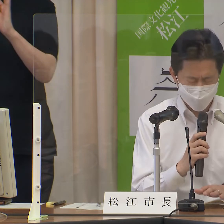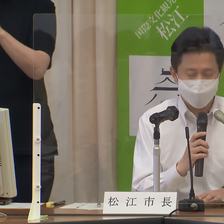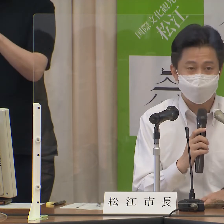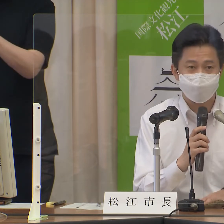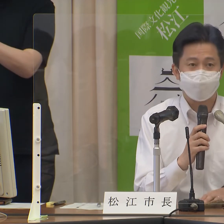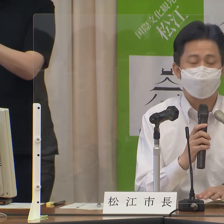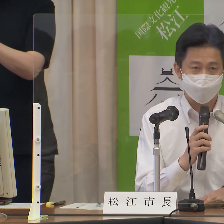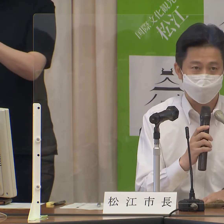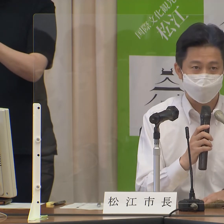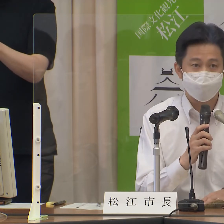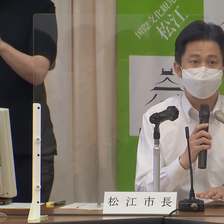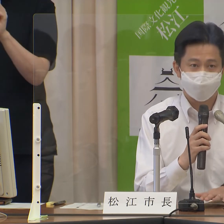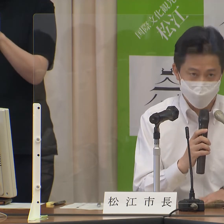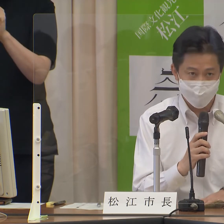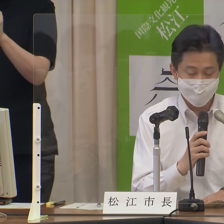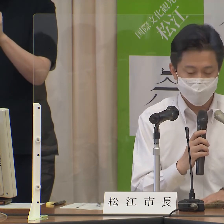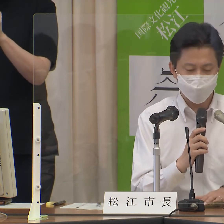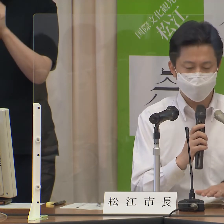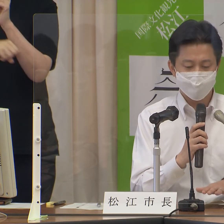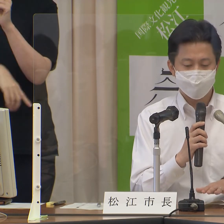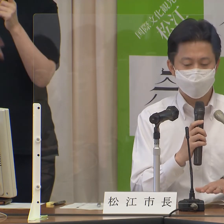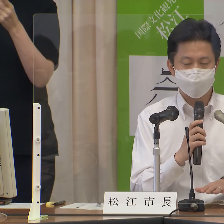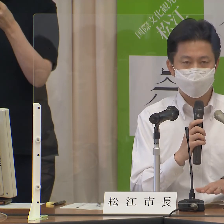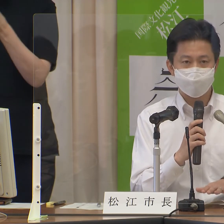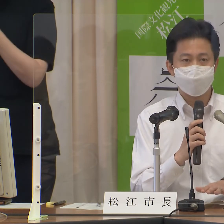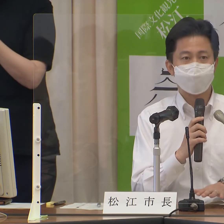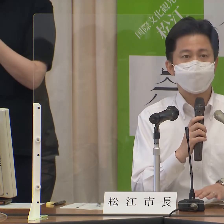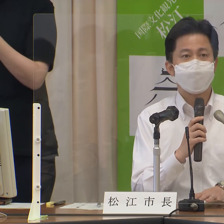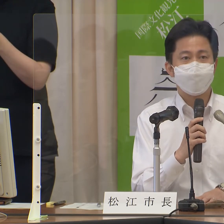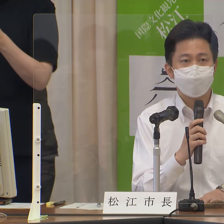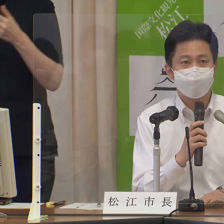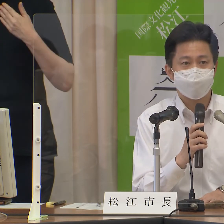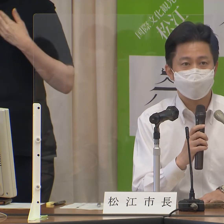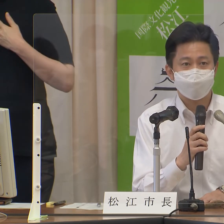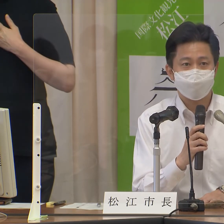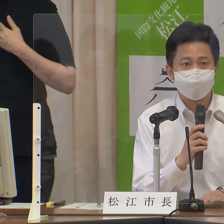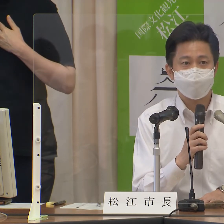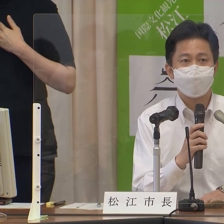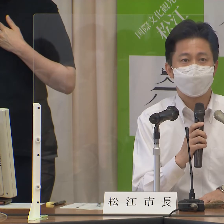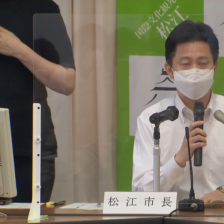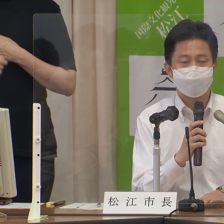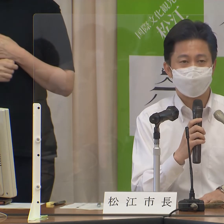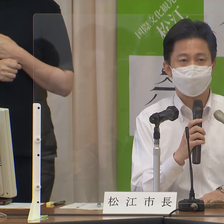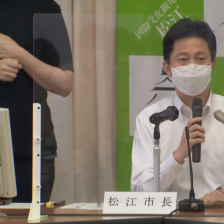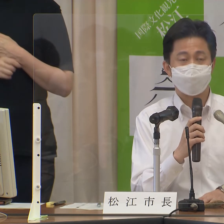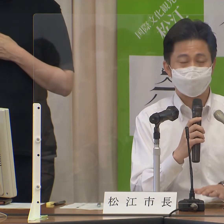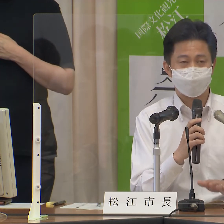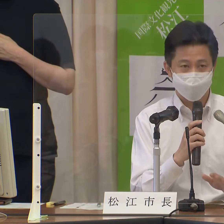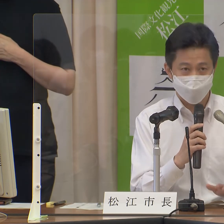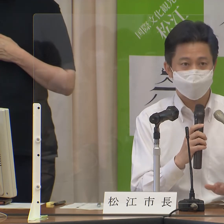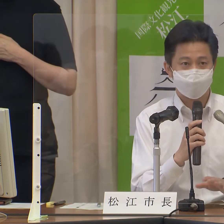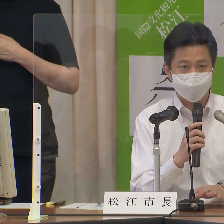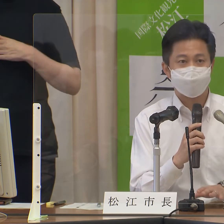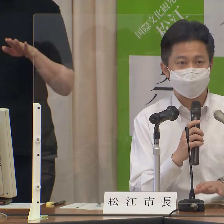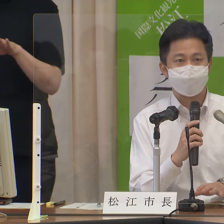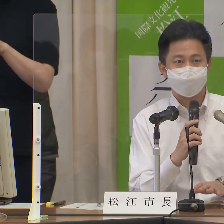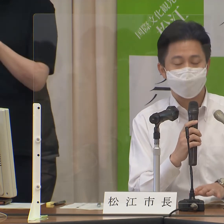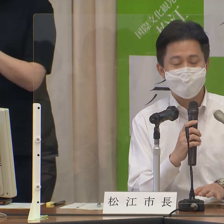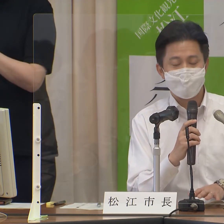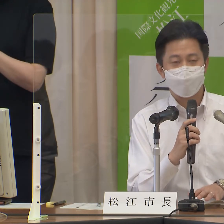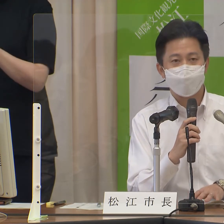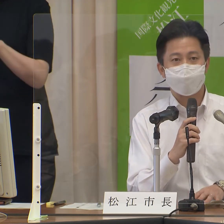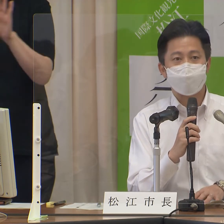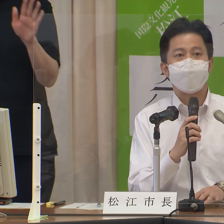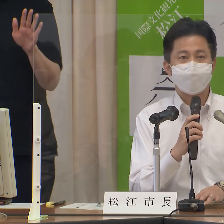力を入れていく必要があるという認識と、あとやはり夏休みの期間に入りますので、その、まあ、子どもたち含めてですけ